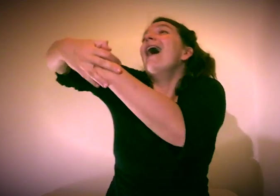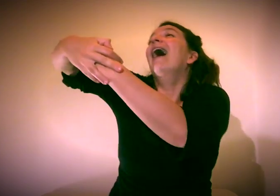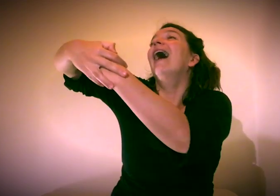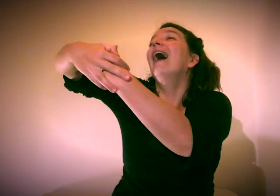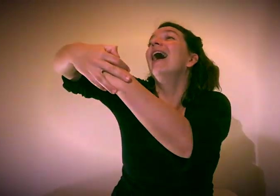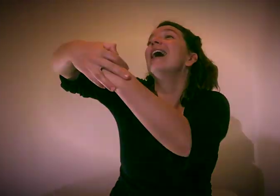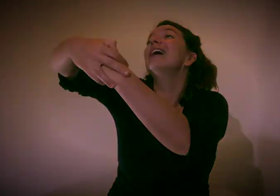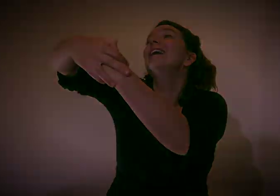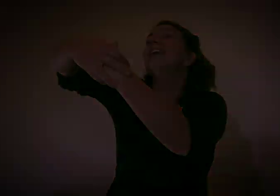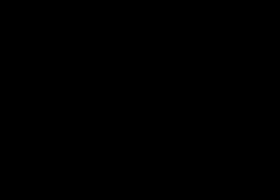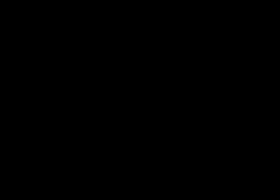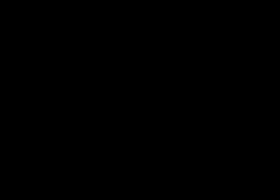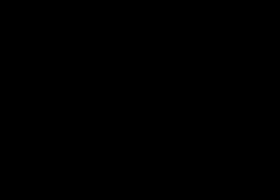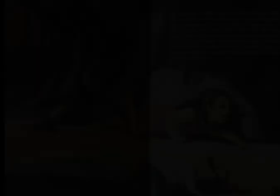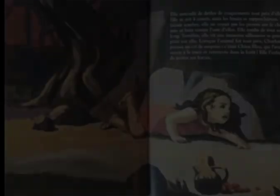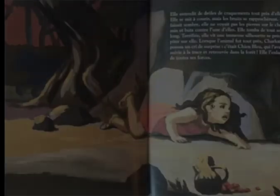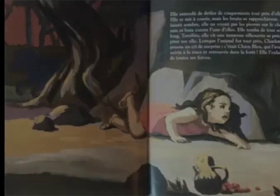de toutes ses forces.